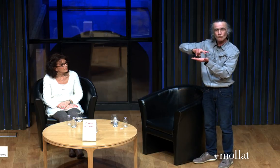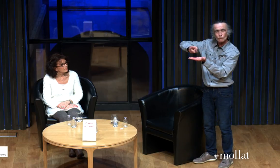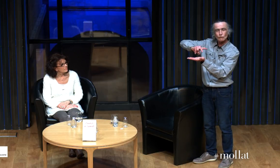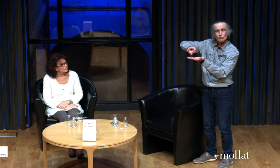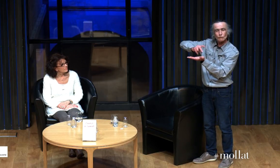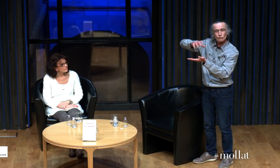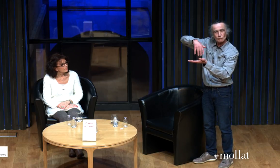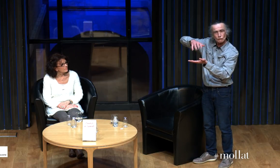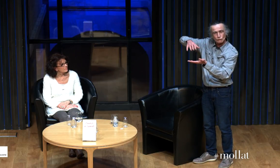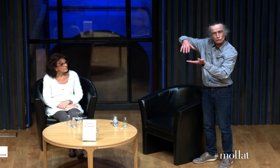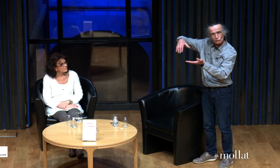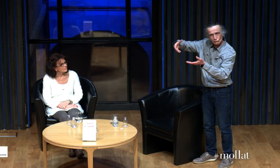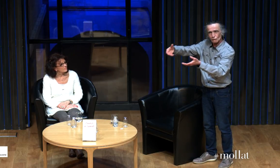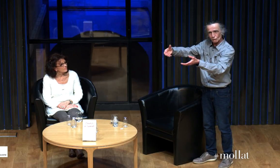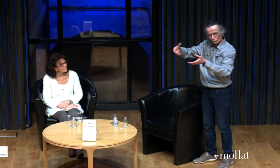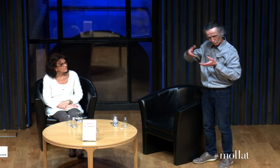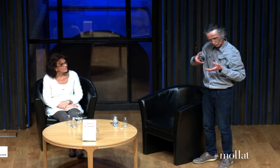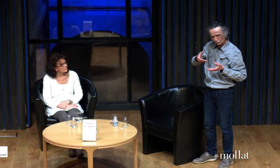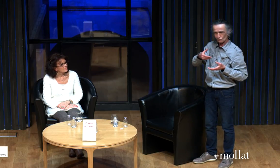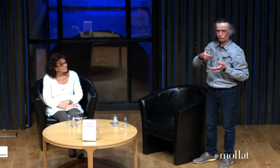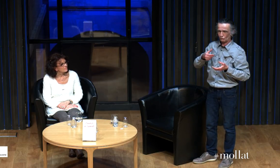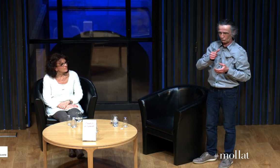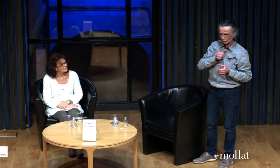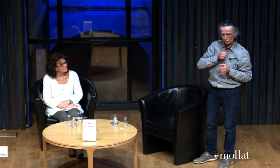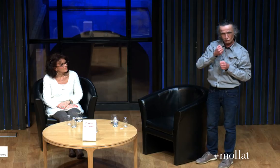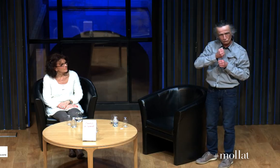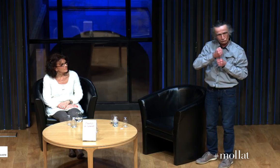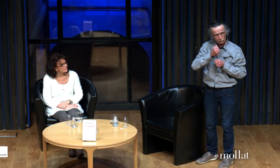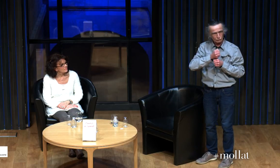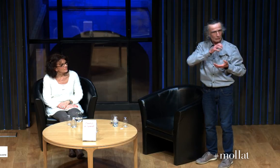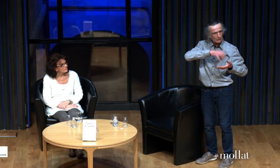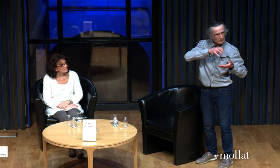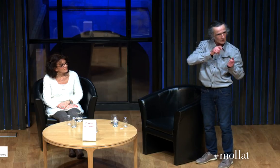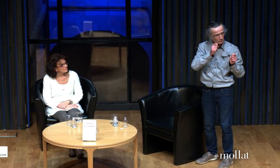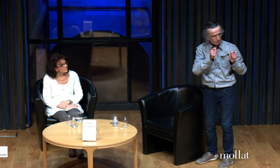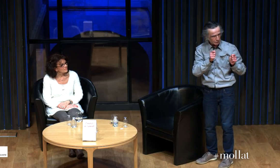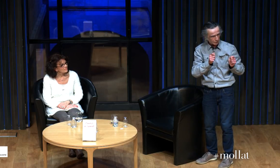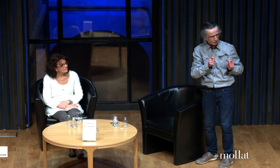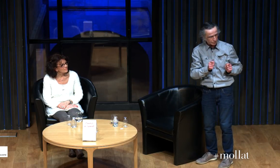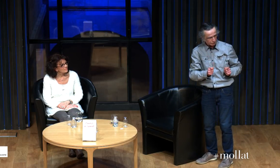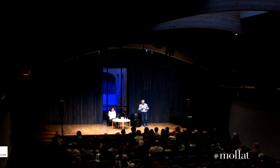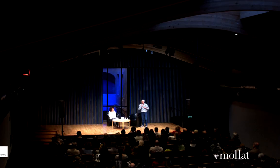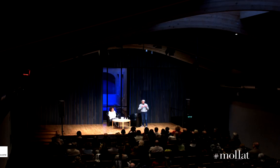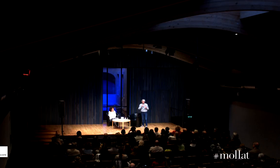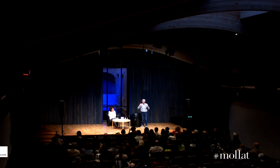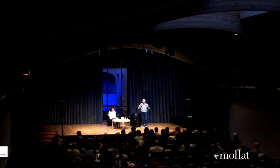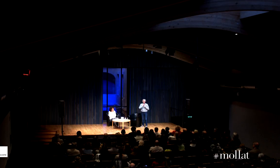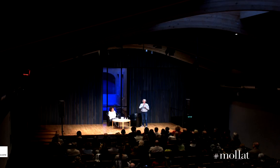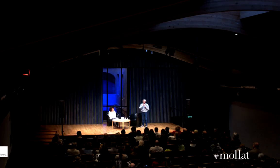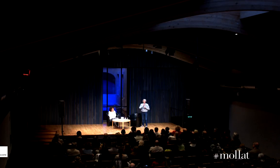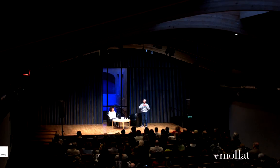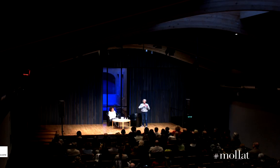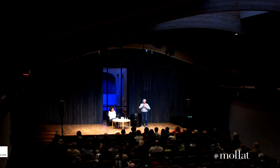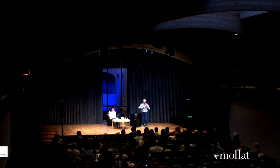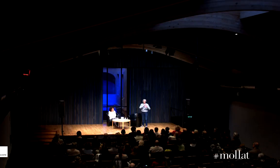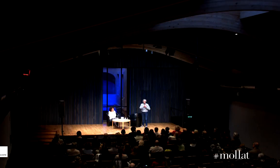CETIM. Les vidéos étaient traduites à l'écrit, en français écrit. Et j'ai pu corriger